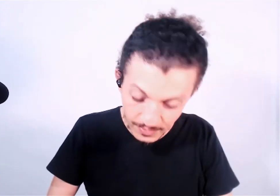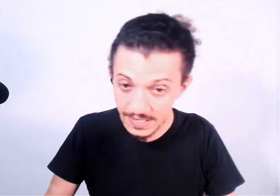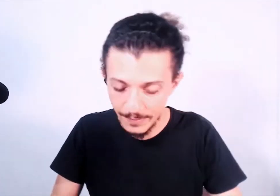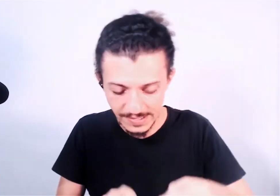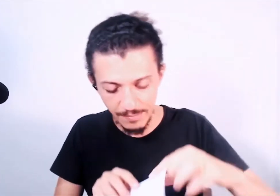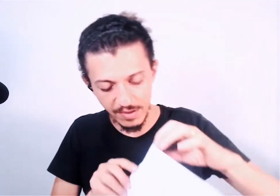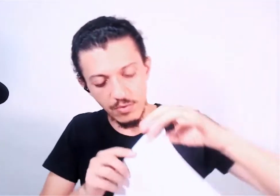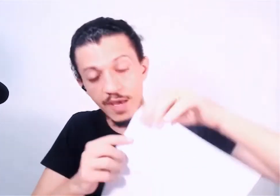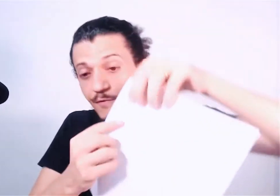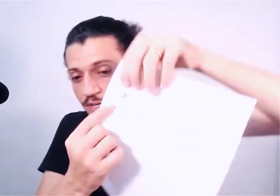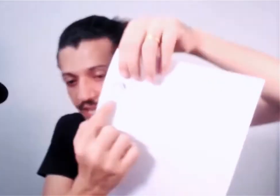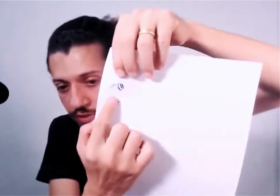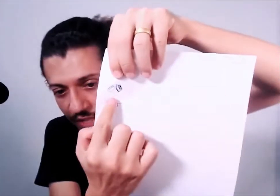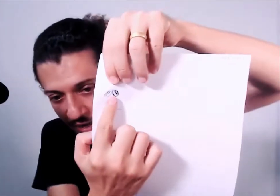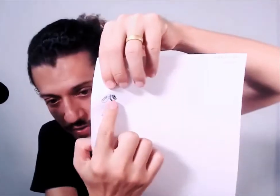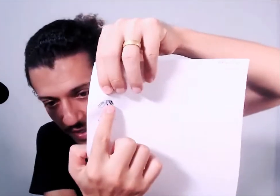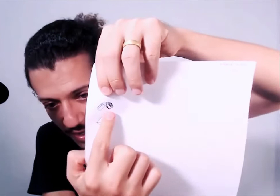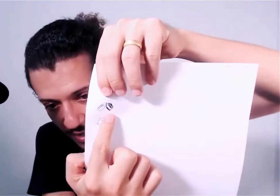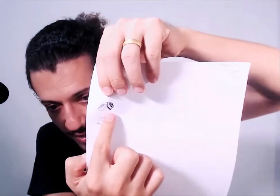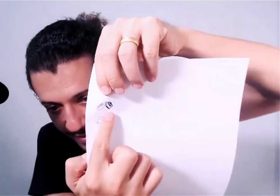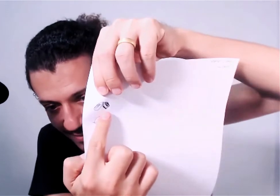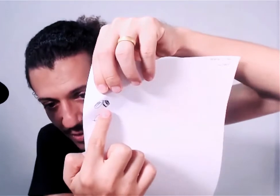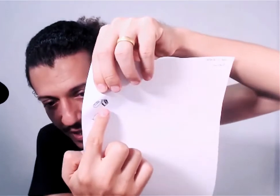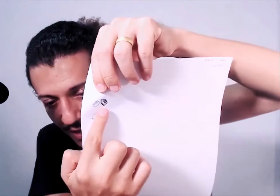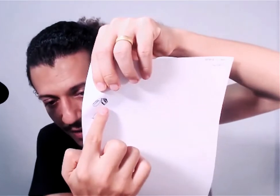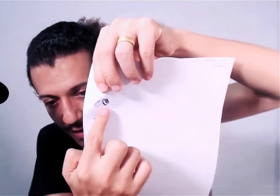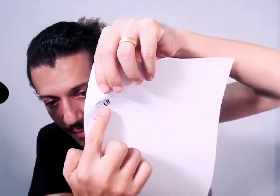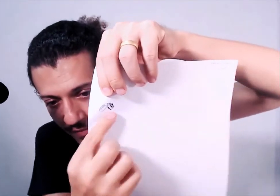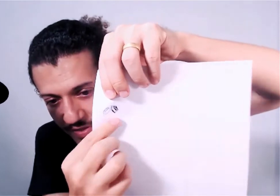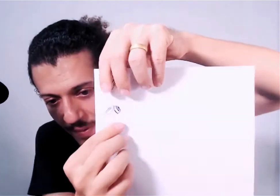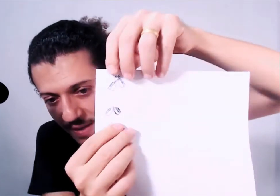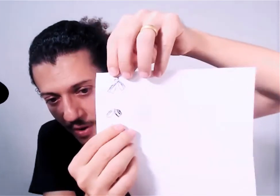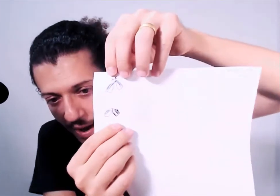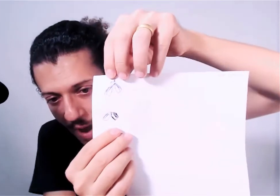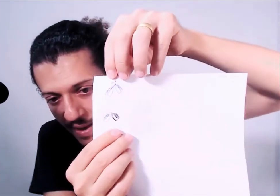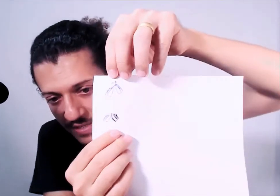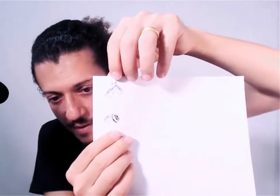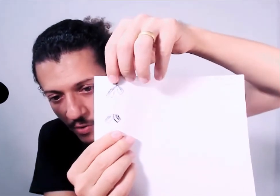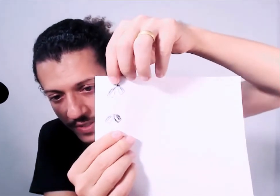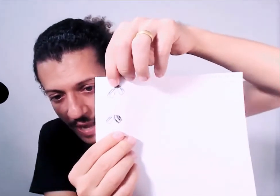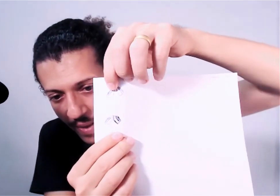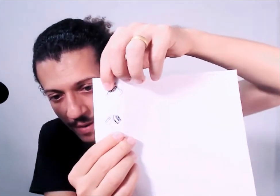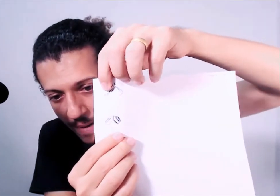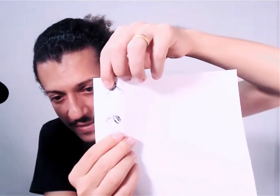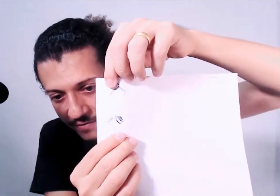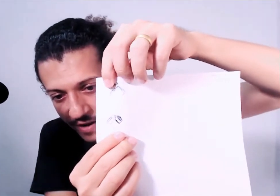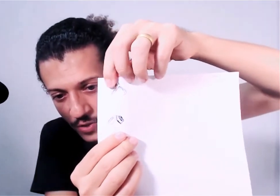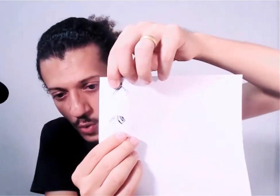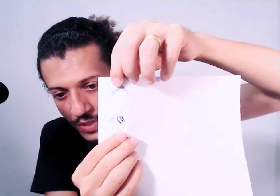consiga perceber. Então, eu reforcei os traços dessa mão aqui, para você perceber, ó, é a mesma coisa, é a mesma base, tá vendo? As